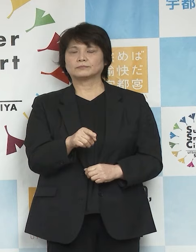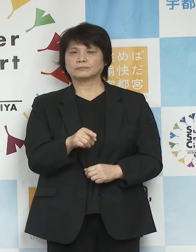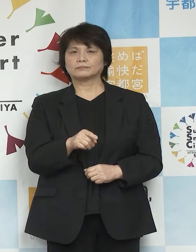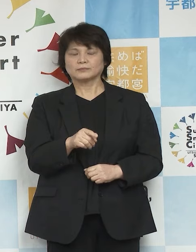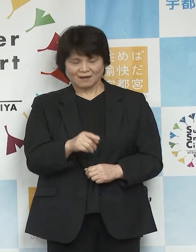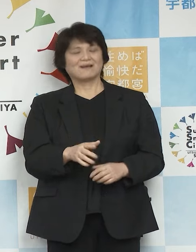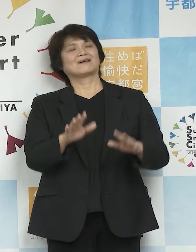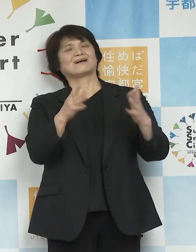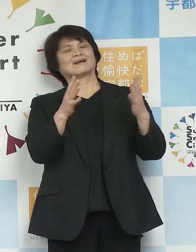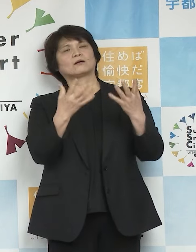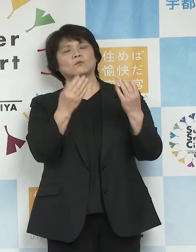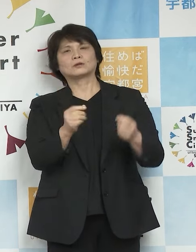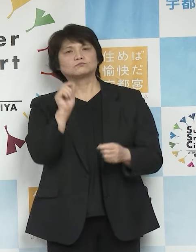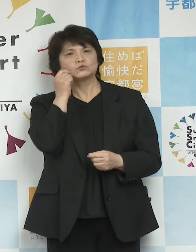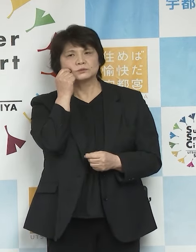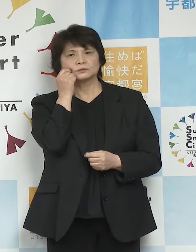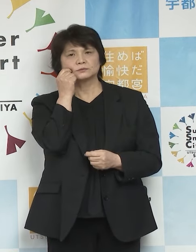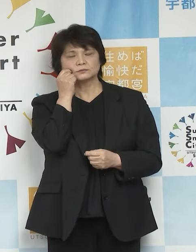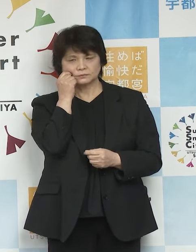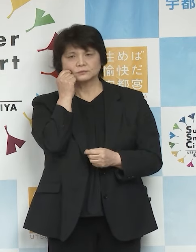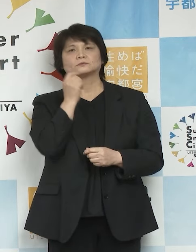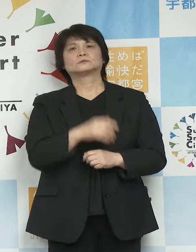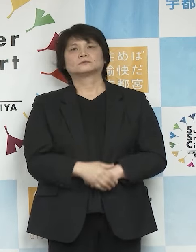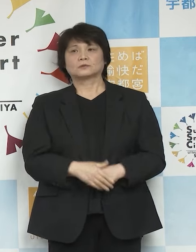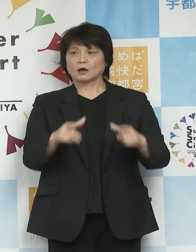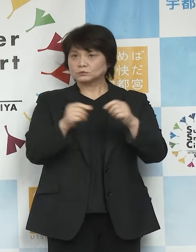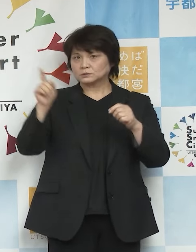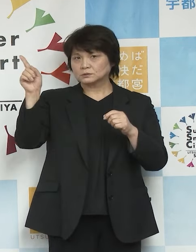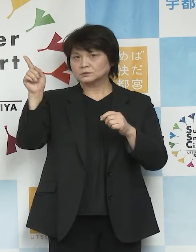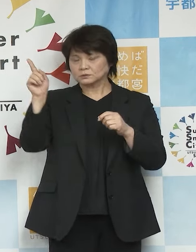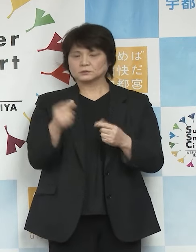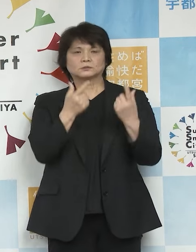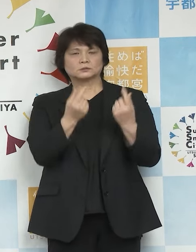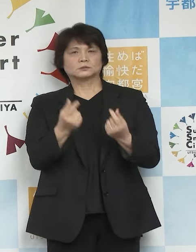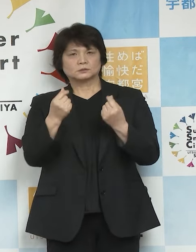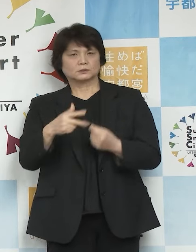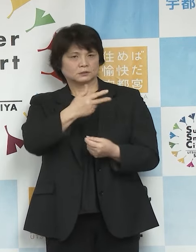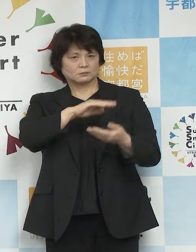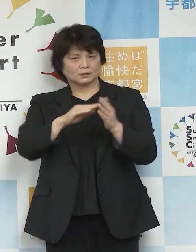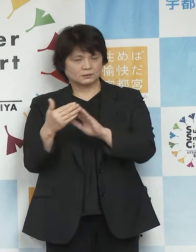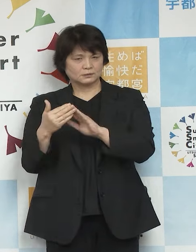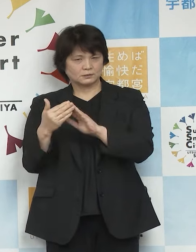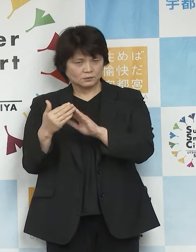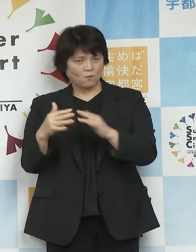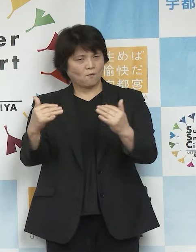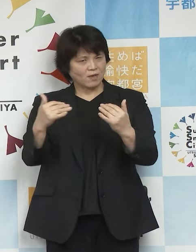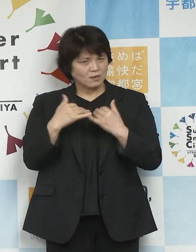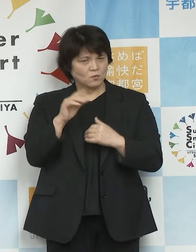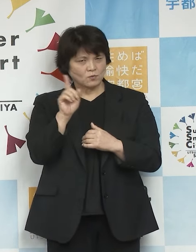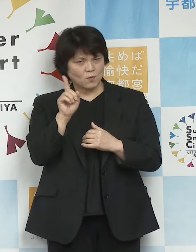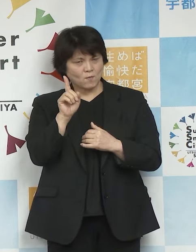手放しで喜ぶことはできないものでありますので、国等がしっかり市町村、影響を受